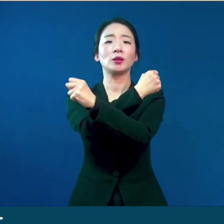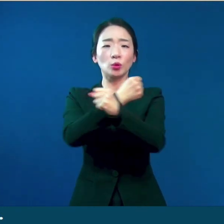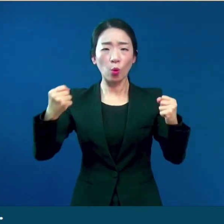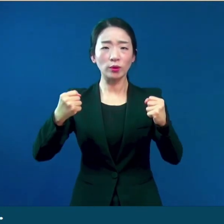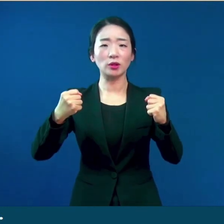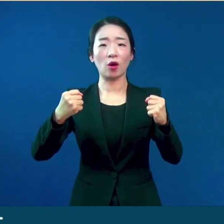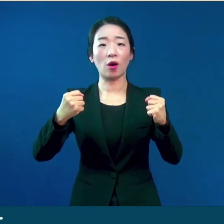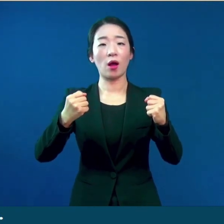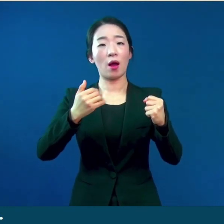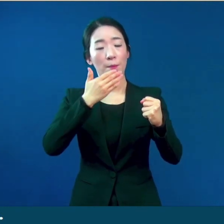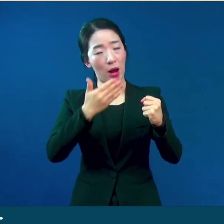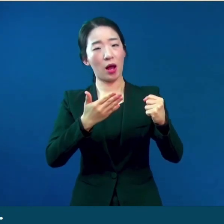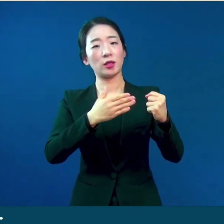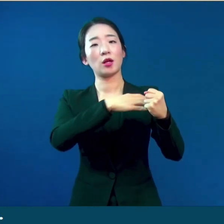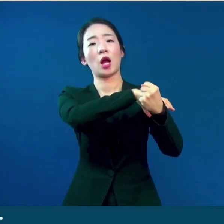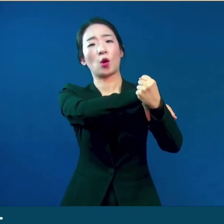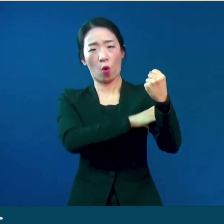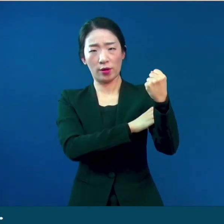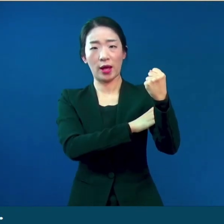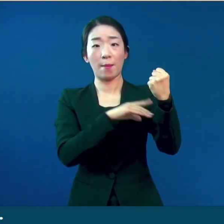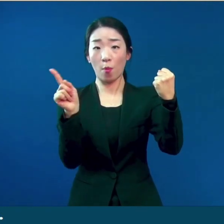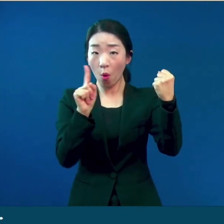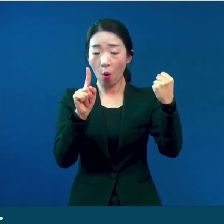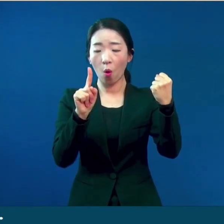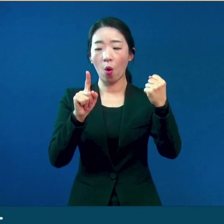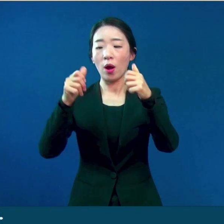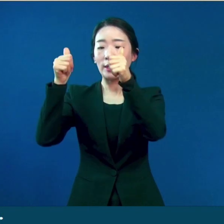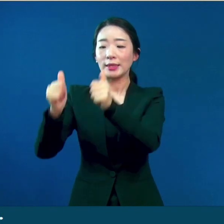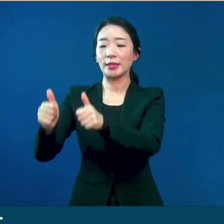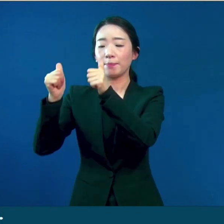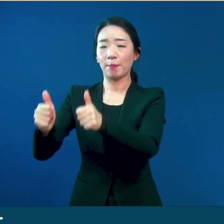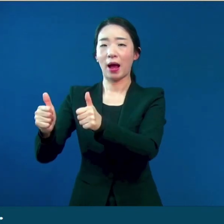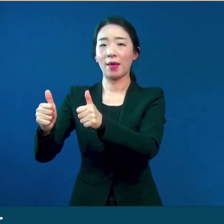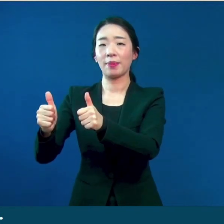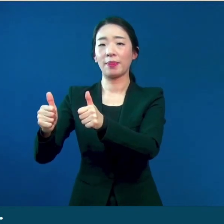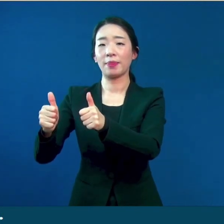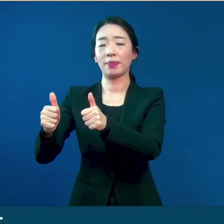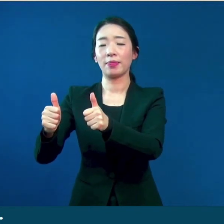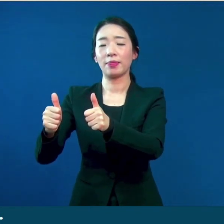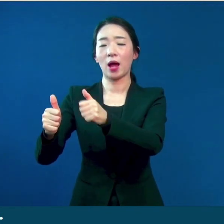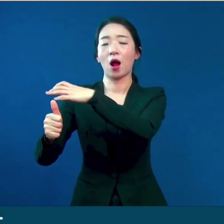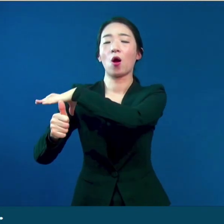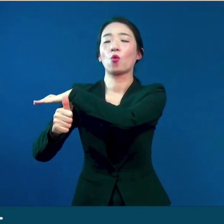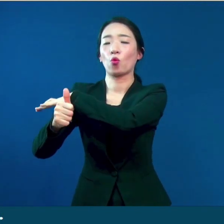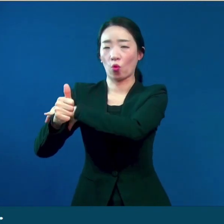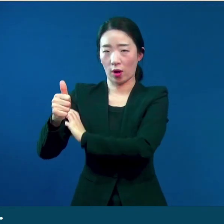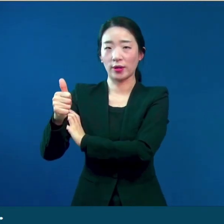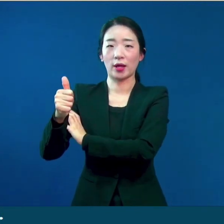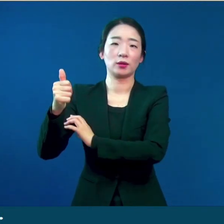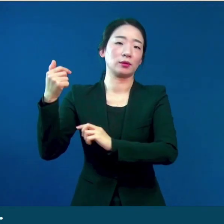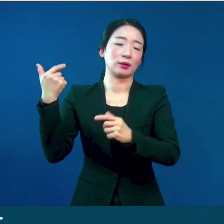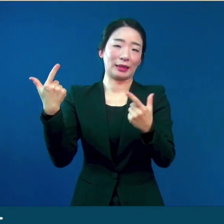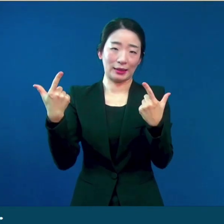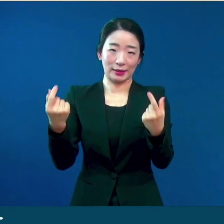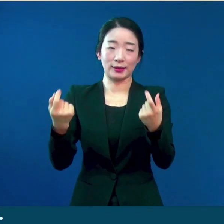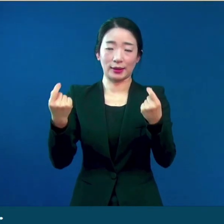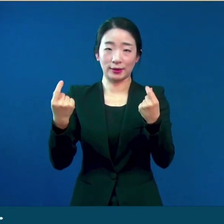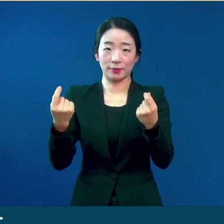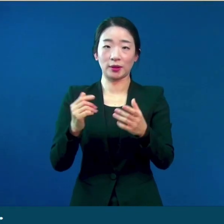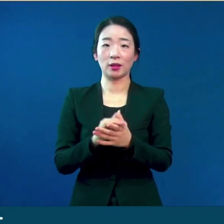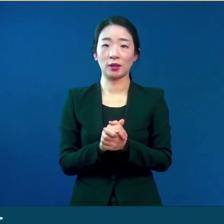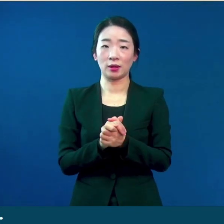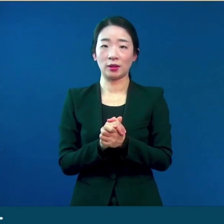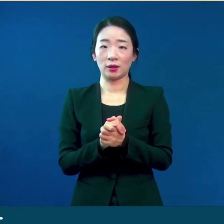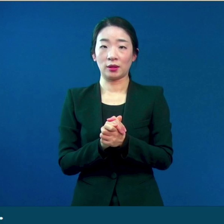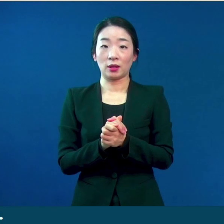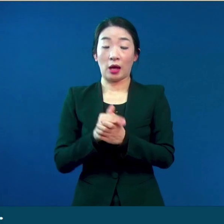있는 권한이 있는 사람은요, 심판하실 권한이 있는 사람이 용서할 권한도 있는 겁니다. 여러분, 심판권이 누구에게 있습니까? 원래